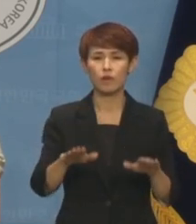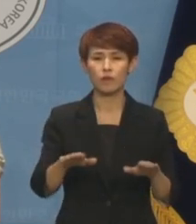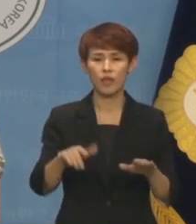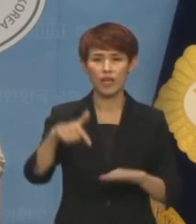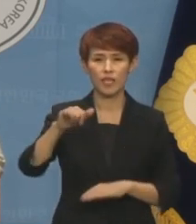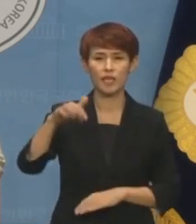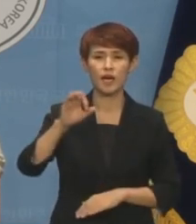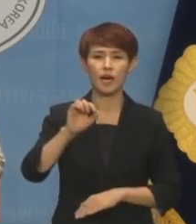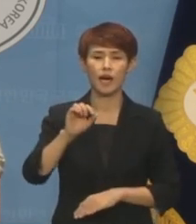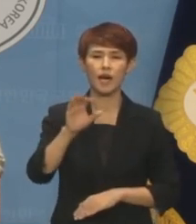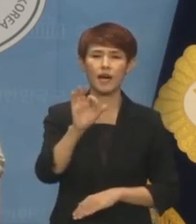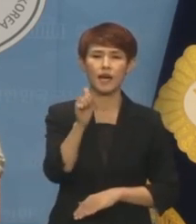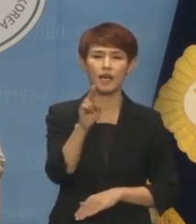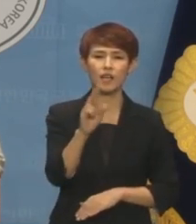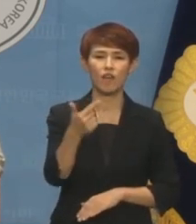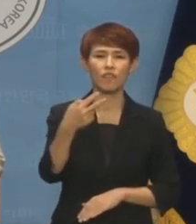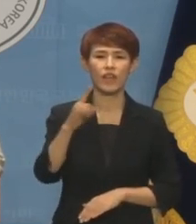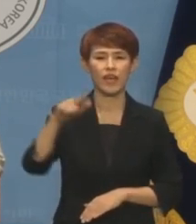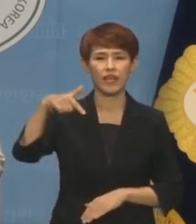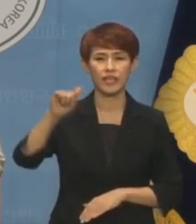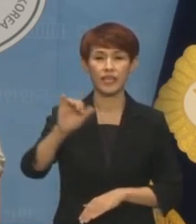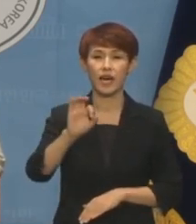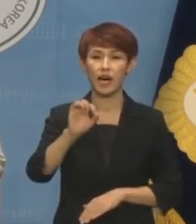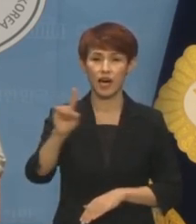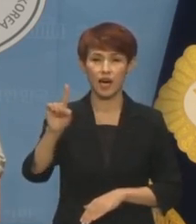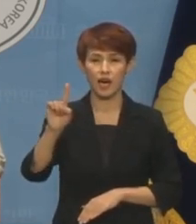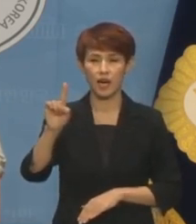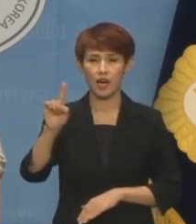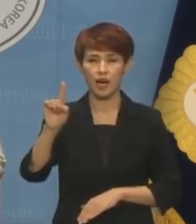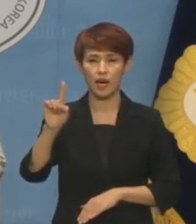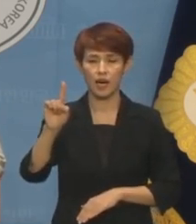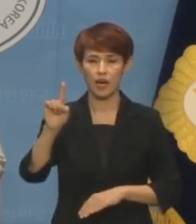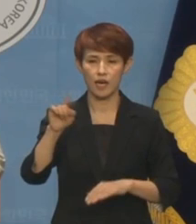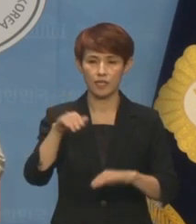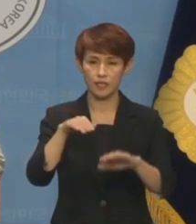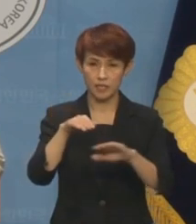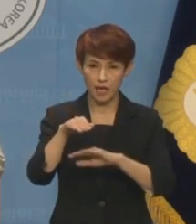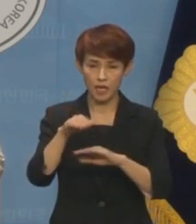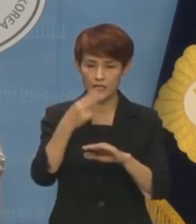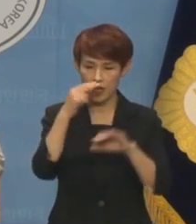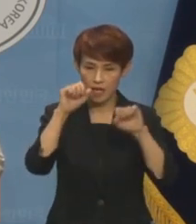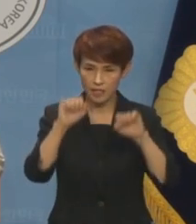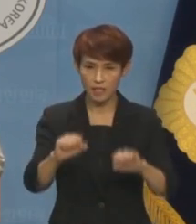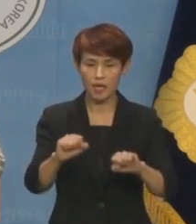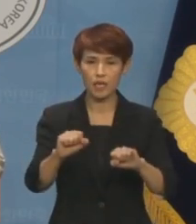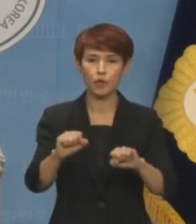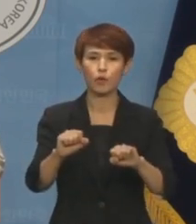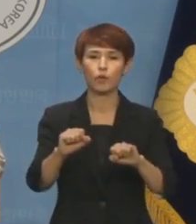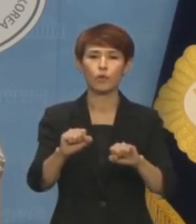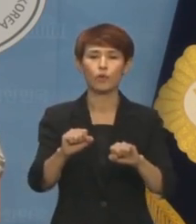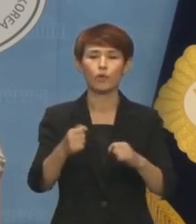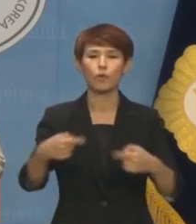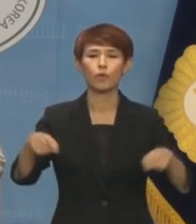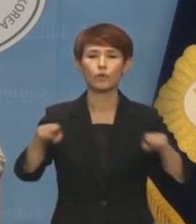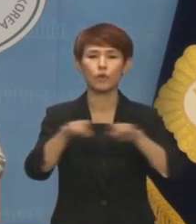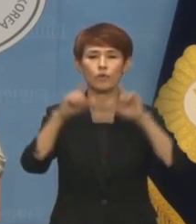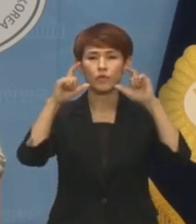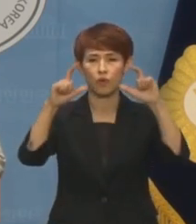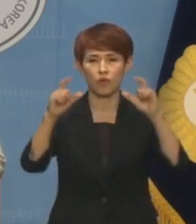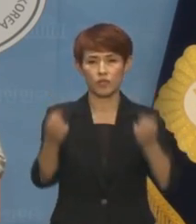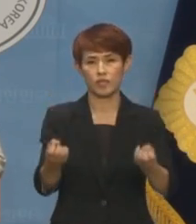현대기아차 협력사 자동차 산업 상생 협력 공동 선언식이